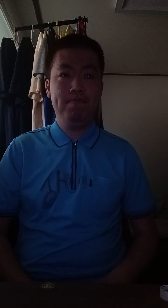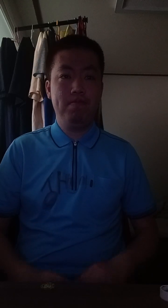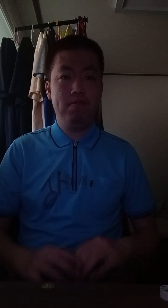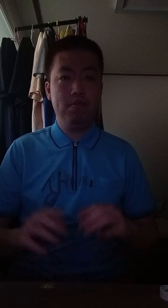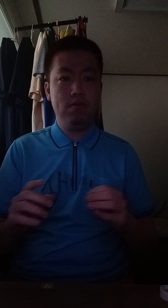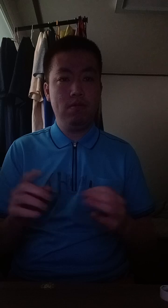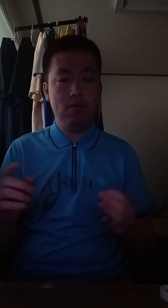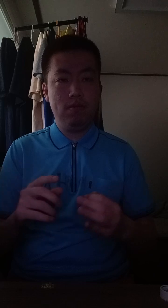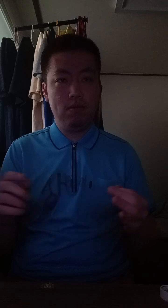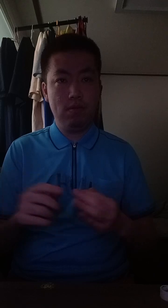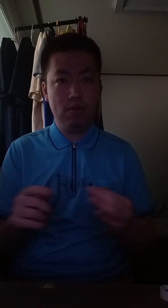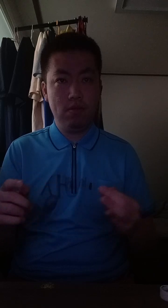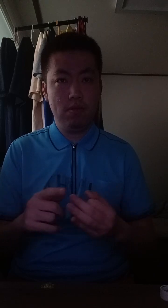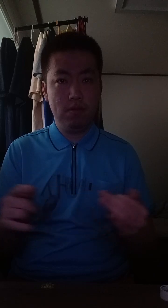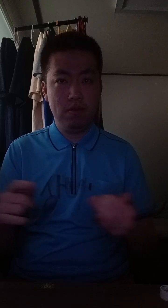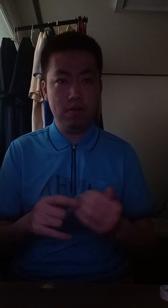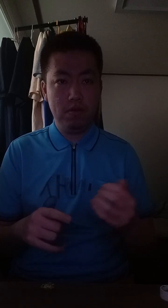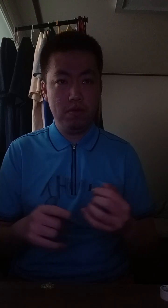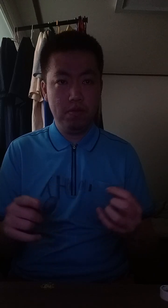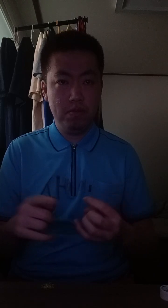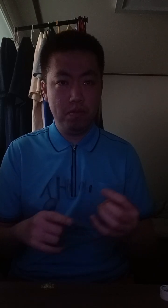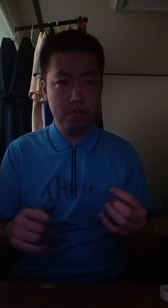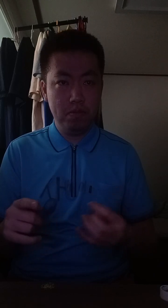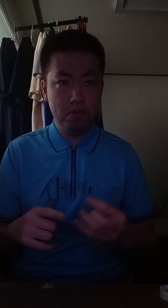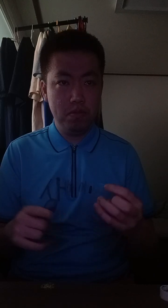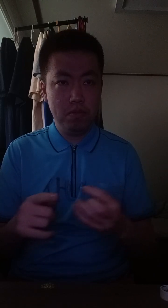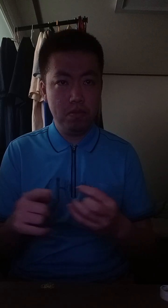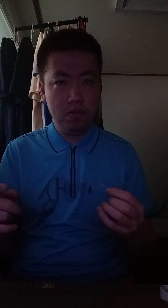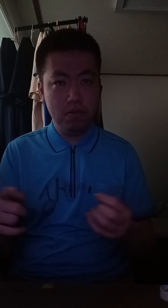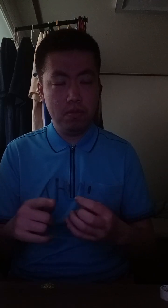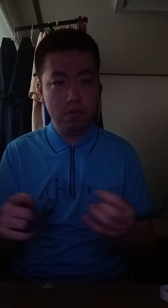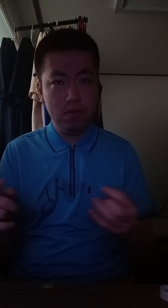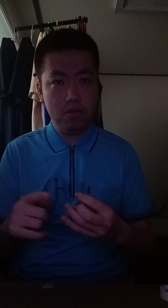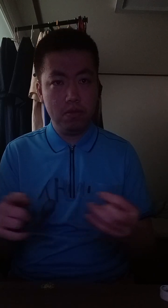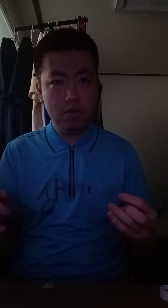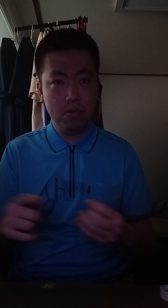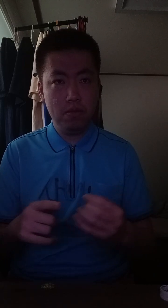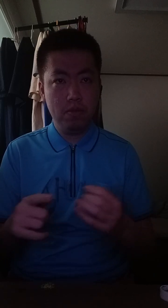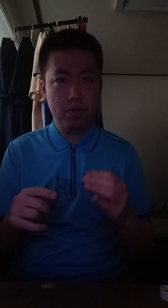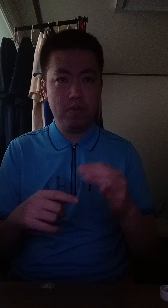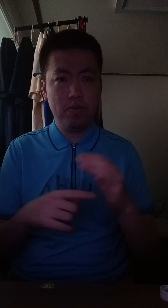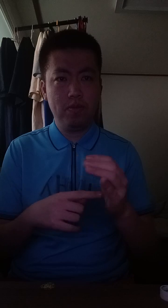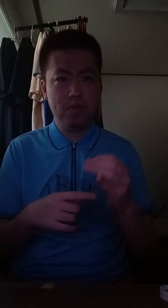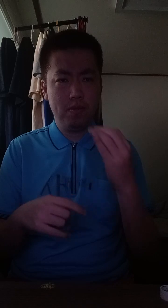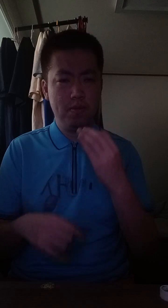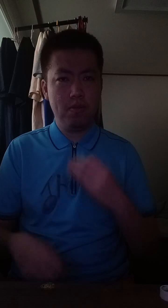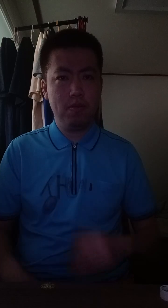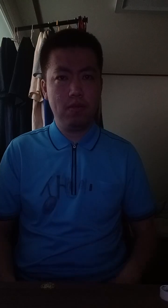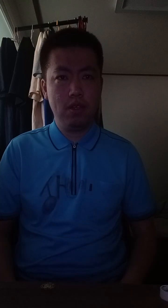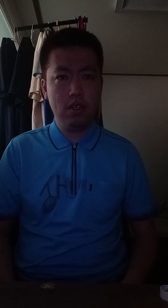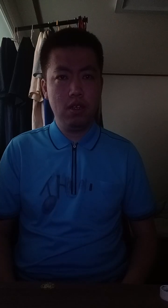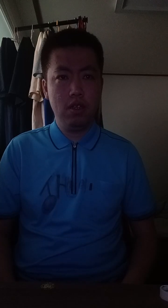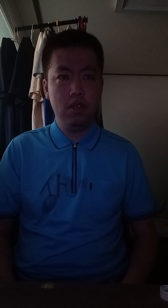것처럼 승강장과 전동차 사이 간격이 넓은 곳은 최대 20cm 정도라서 성인도 충분히 발이 빠질 수 있습니다. 앞서